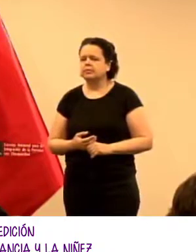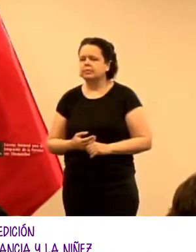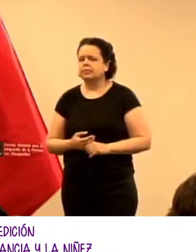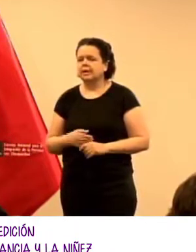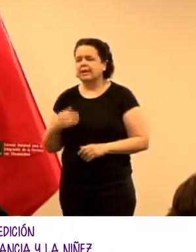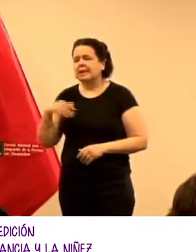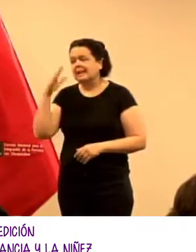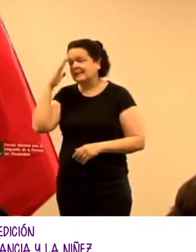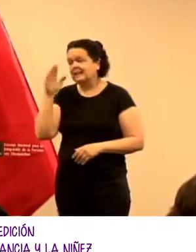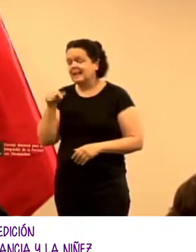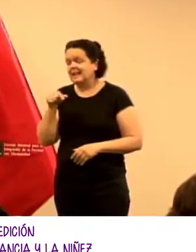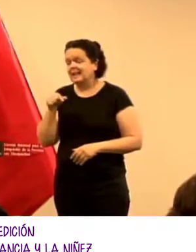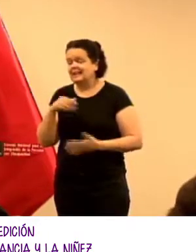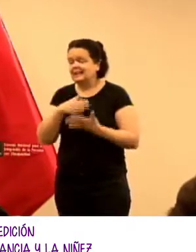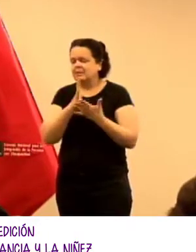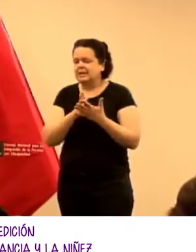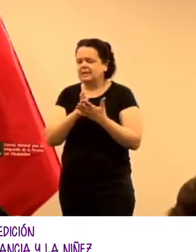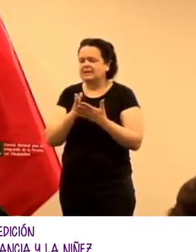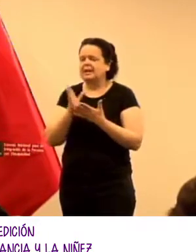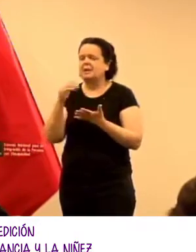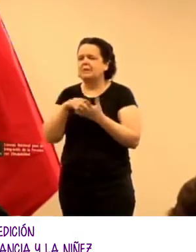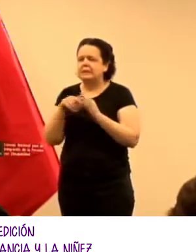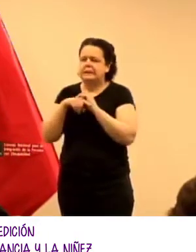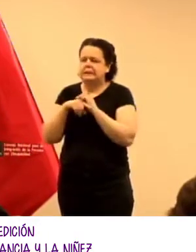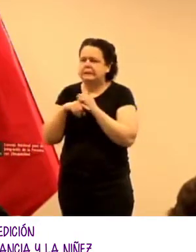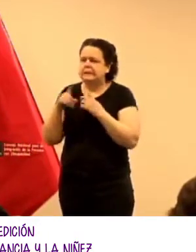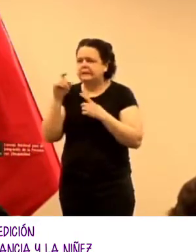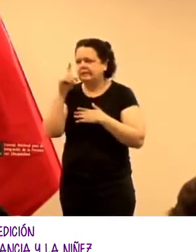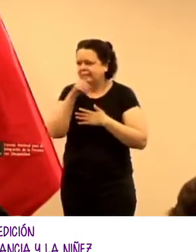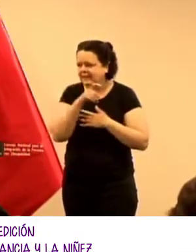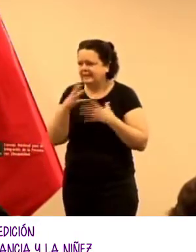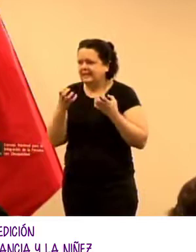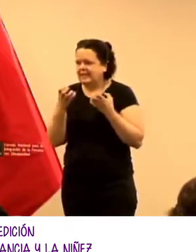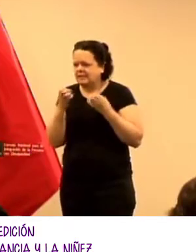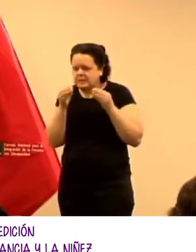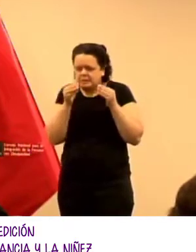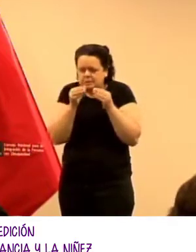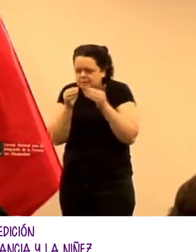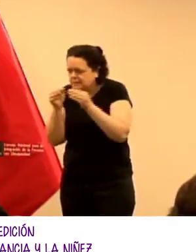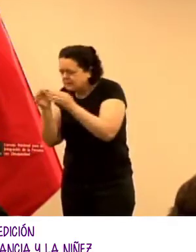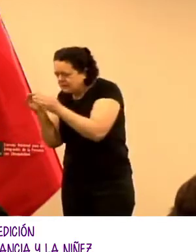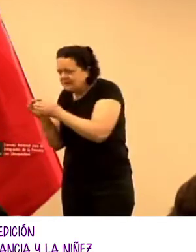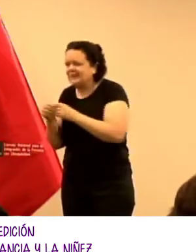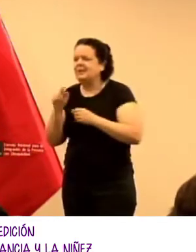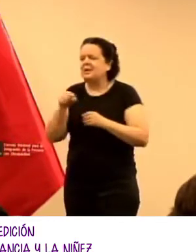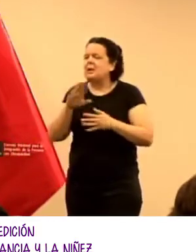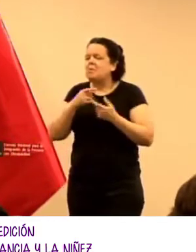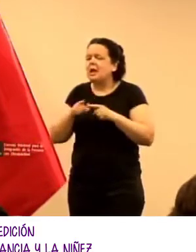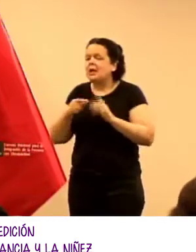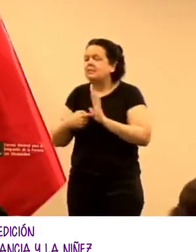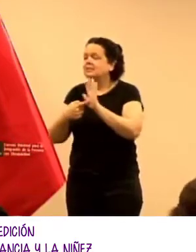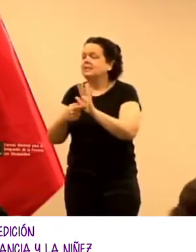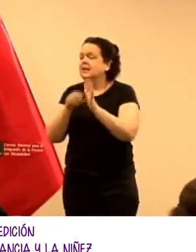Sé que esa parte fue un poco más densa, pero queríamos un poco ir a ver en el detalle todas las preguntas. Y repito, las van a tener tanto en la